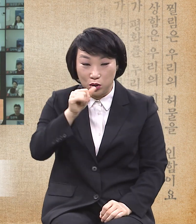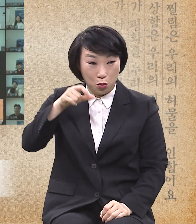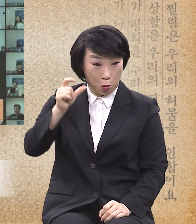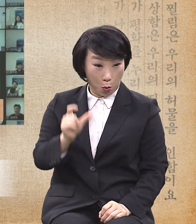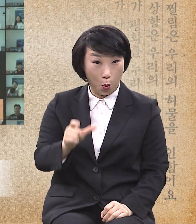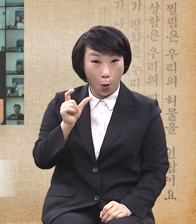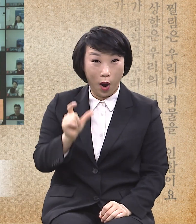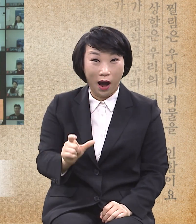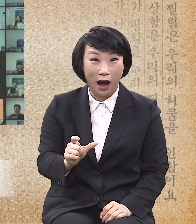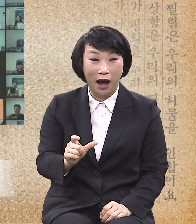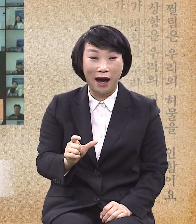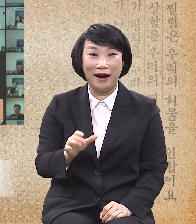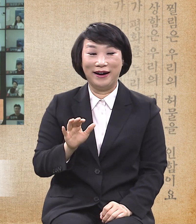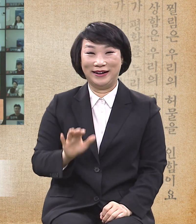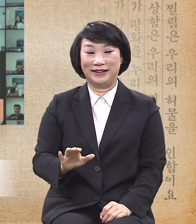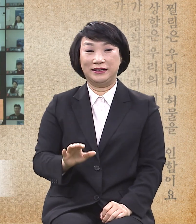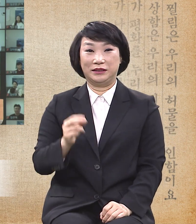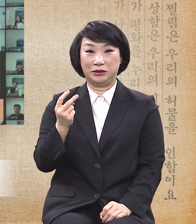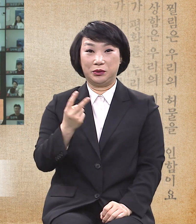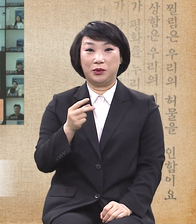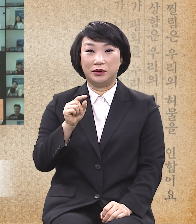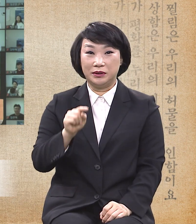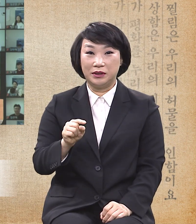단단하게. 그리고